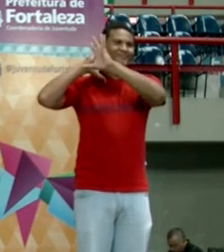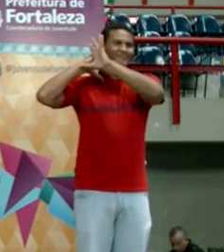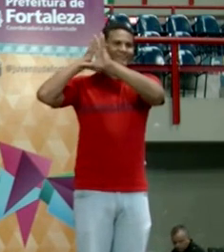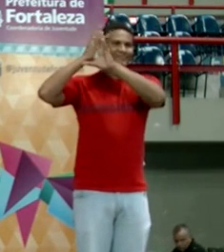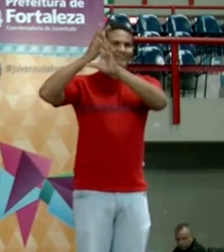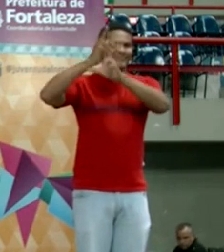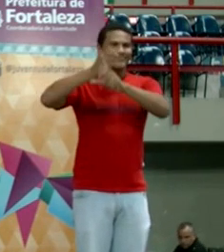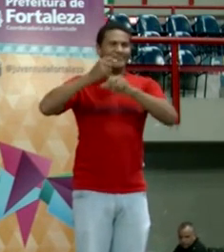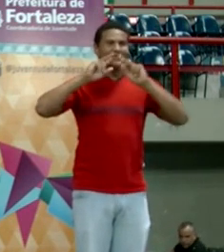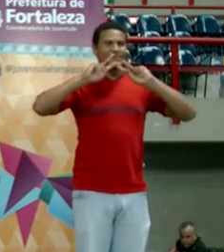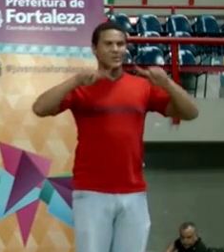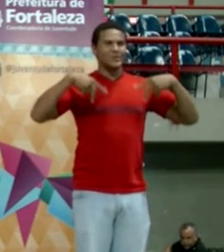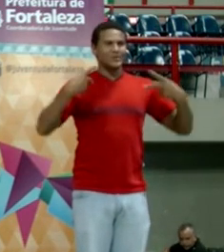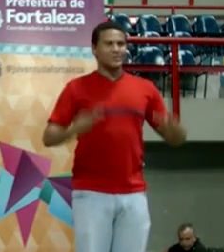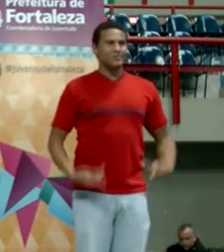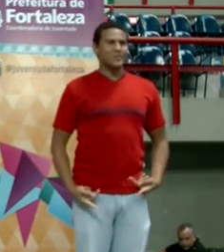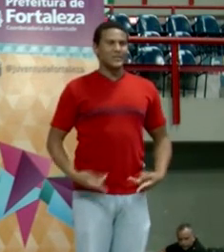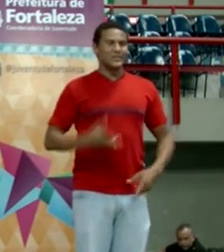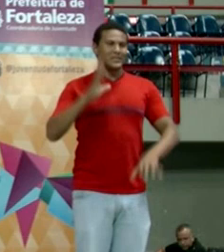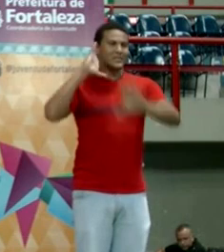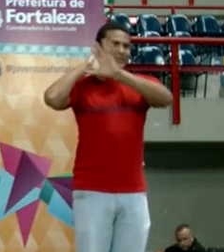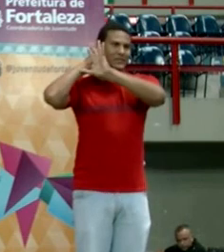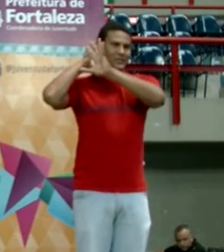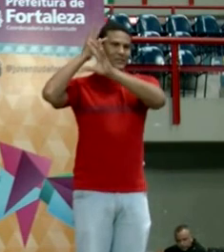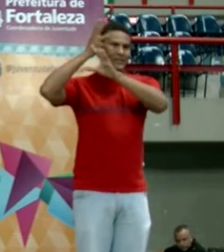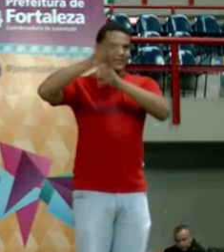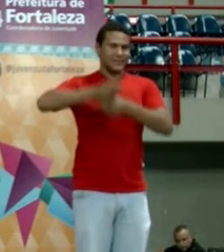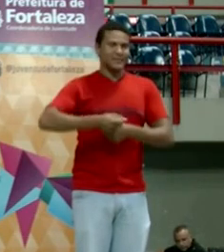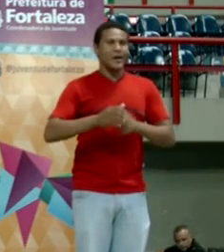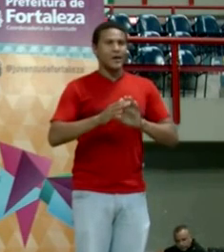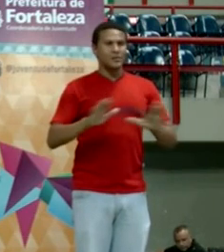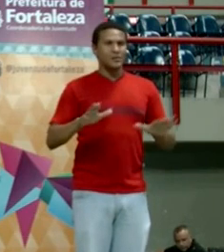da humanidade. Em toda a história da humanidade.